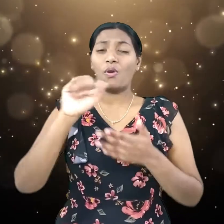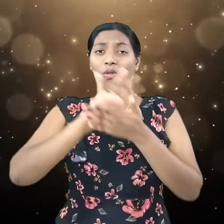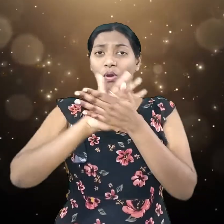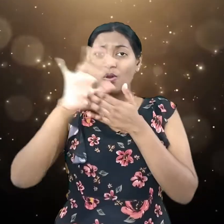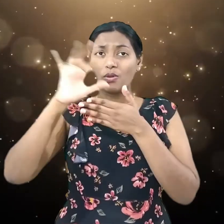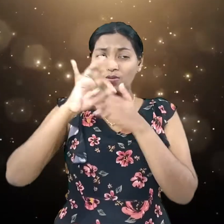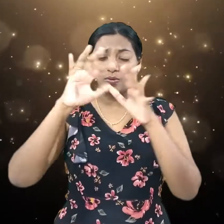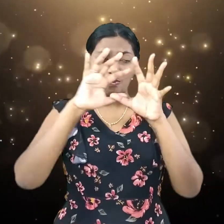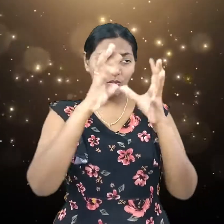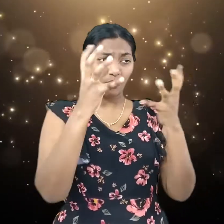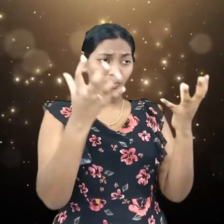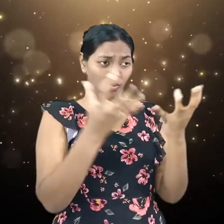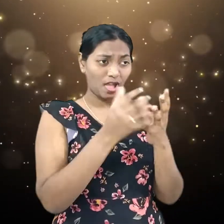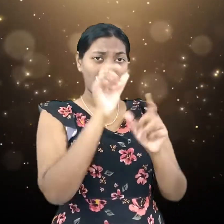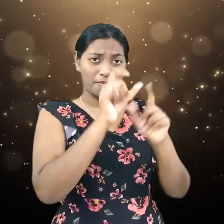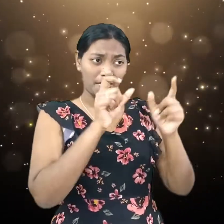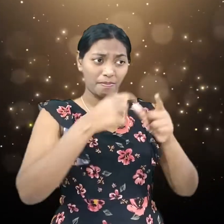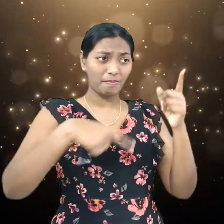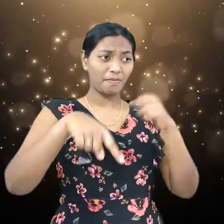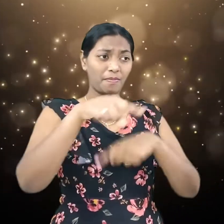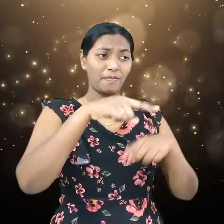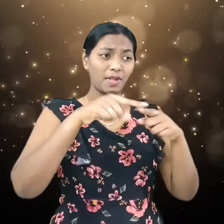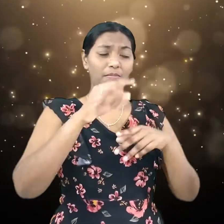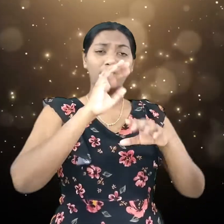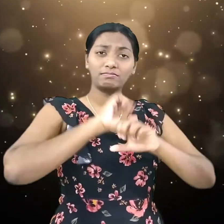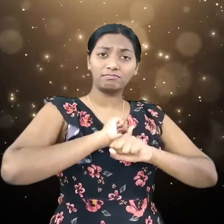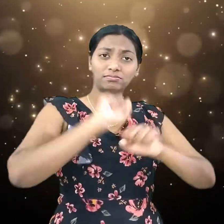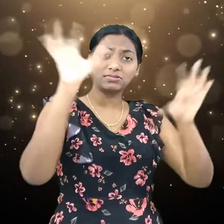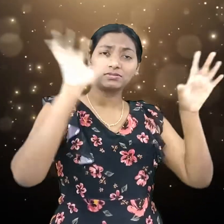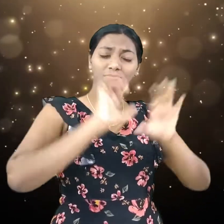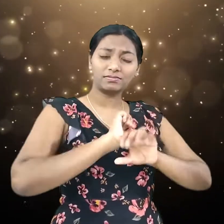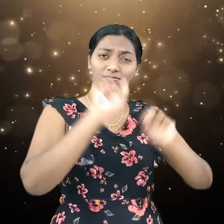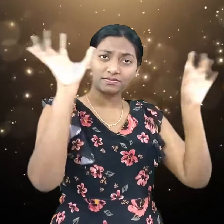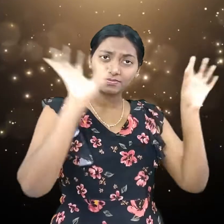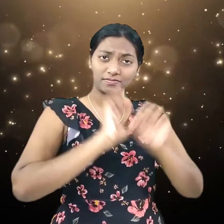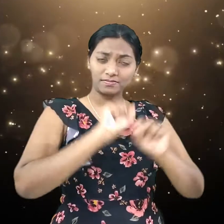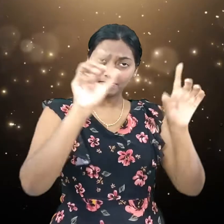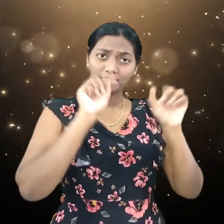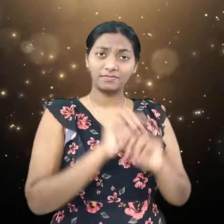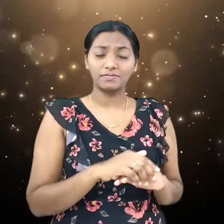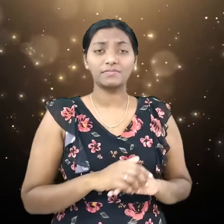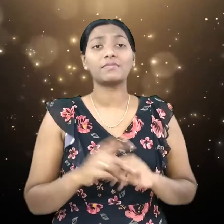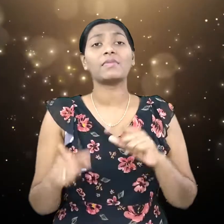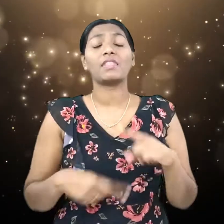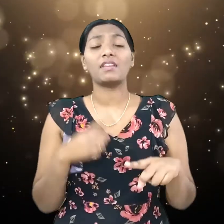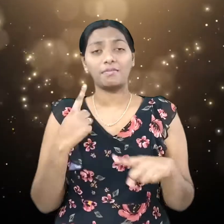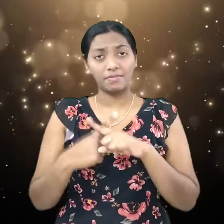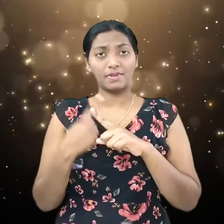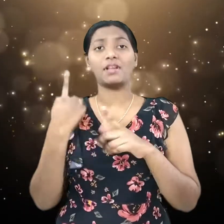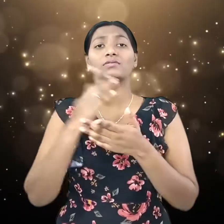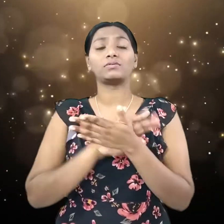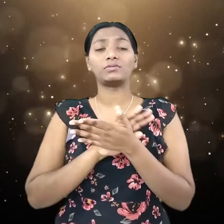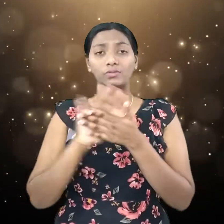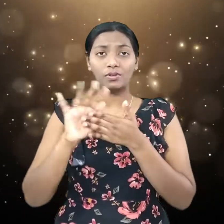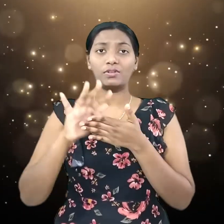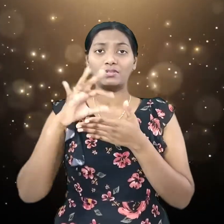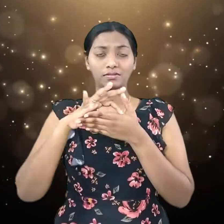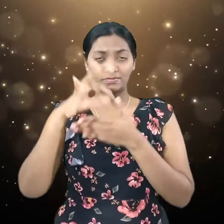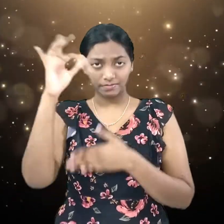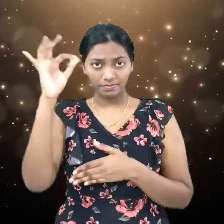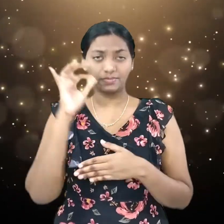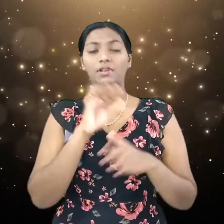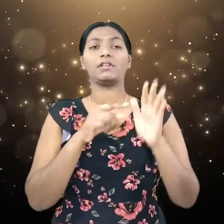को विश्व के लोगों और देशों तक लेकर जाना और पवित्र आत्मा के चरित्र